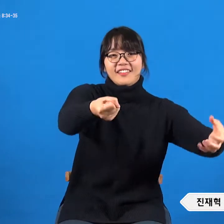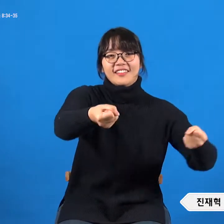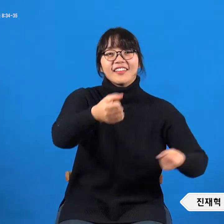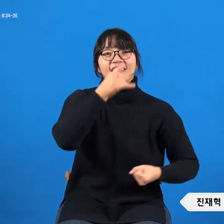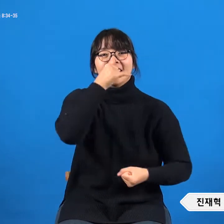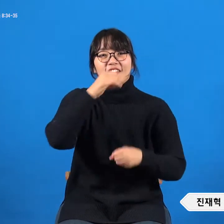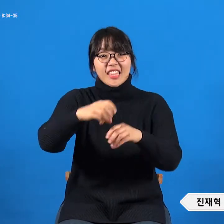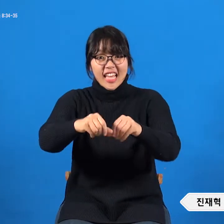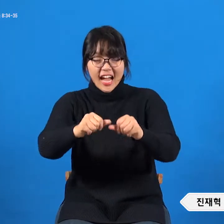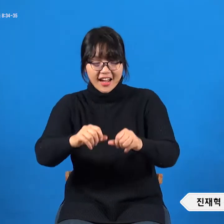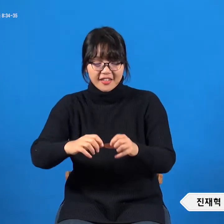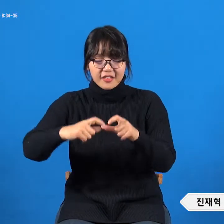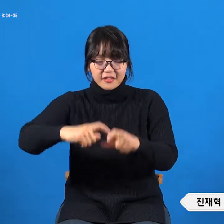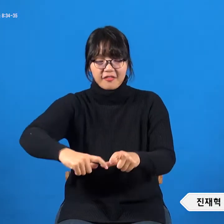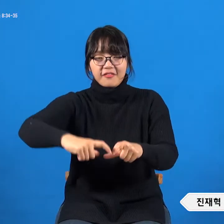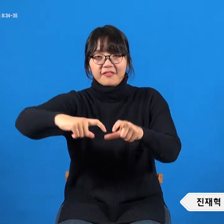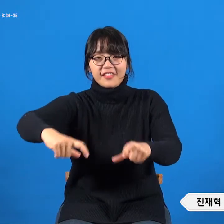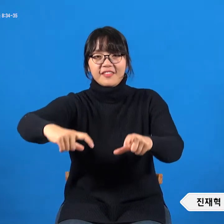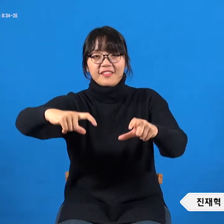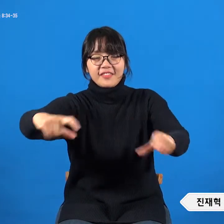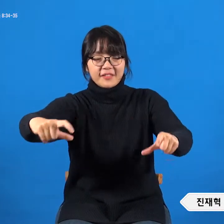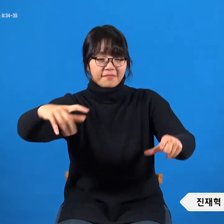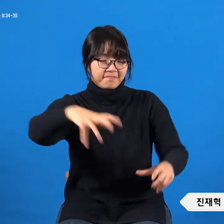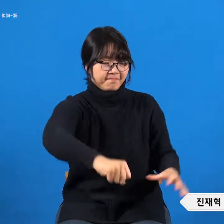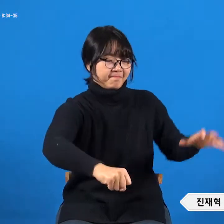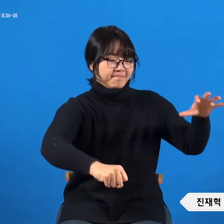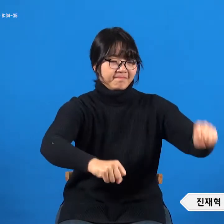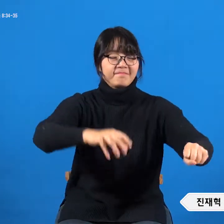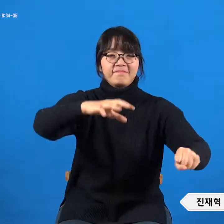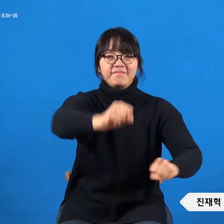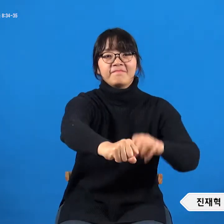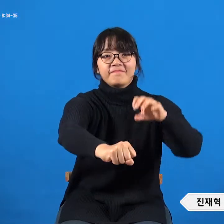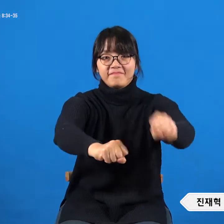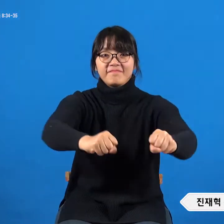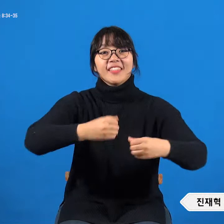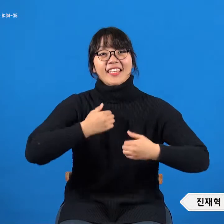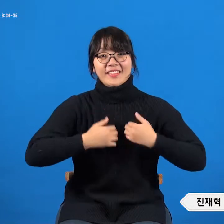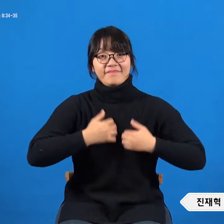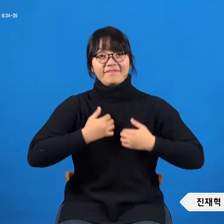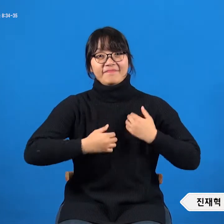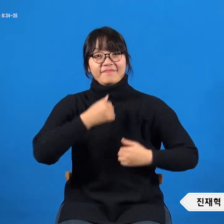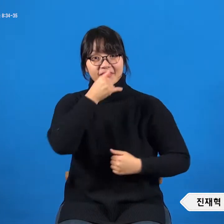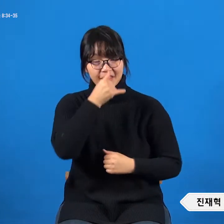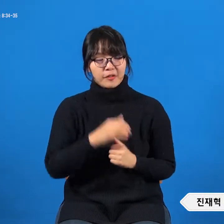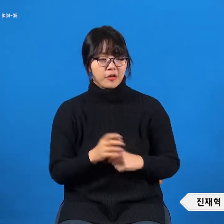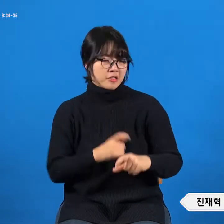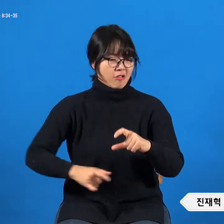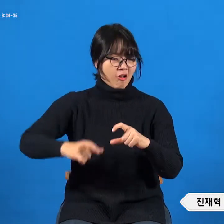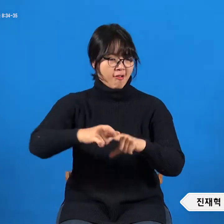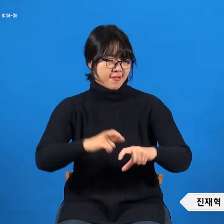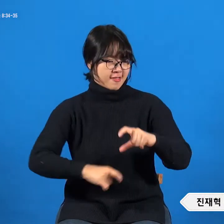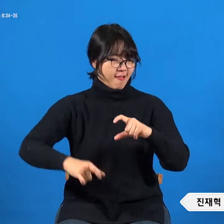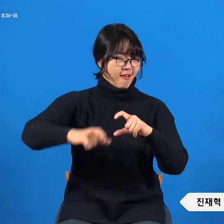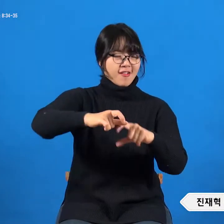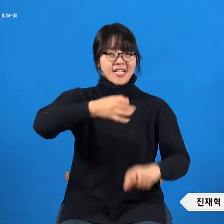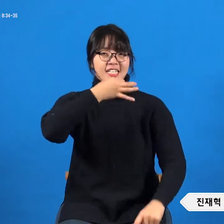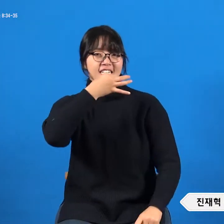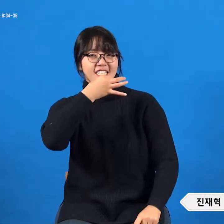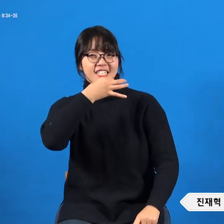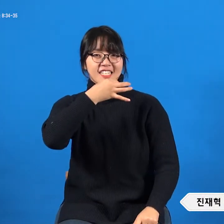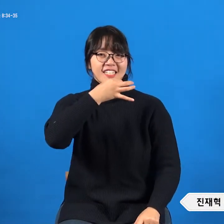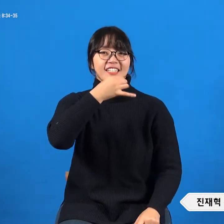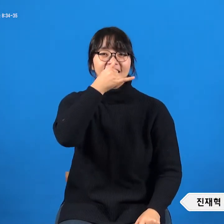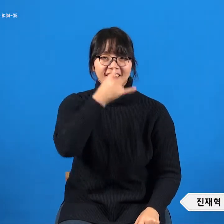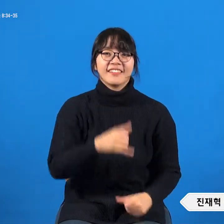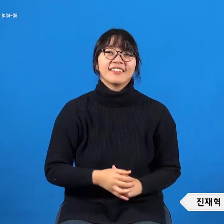때마다 지나간 땅은 내 땅이 됩니다. 서로 땅을 많이 얻습니다. 더 큰 땅을 원합니다. 아니 아무리